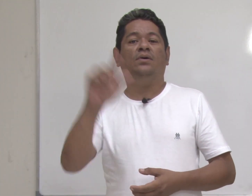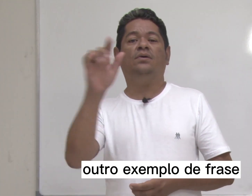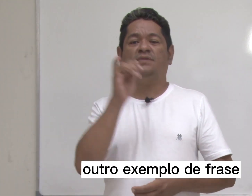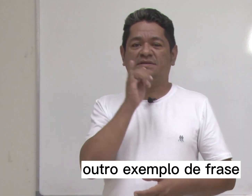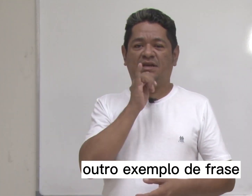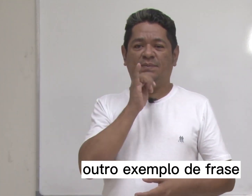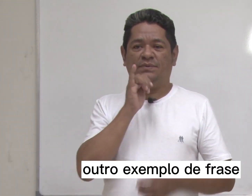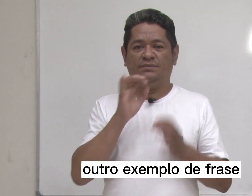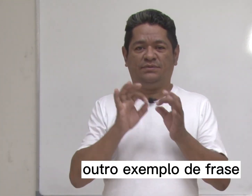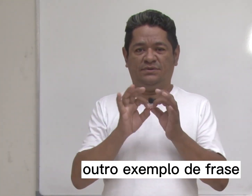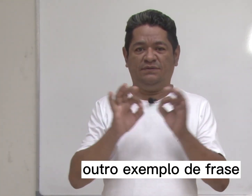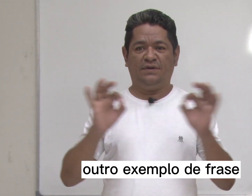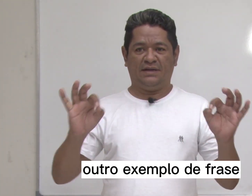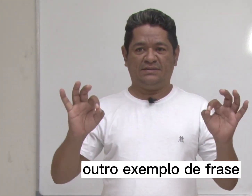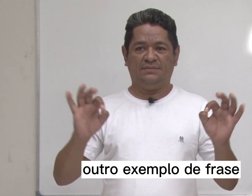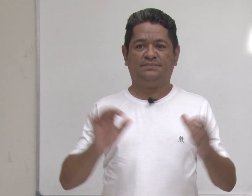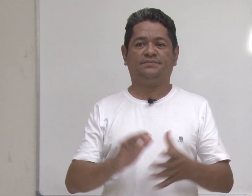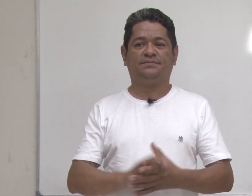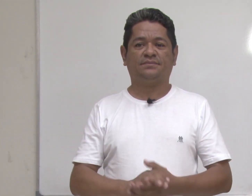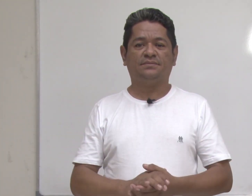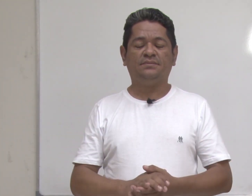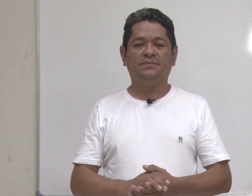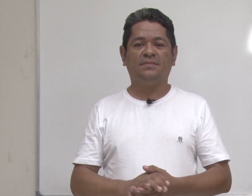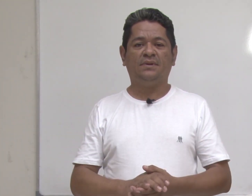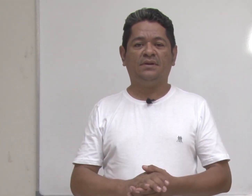Outro exemplo de frase.